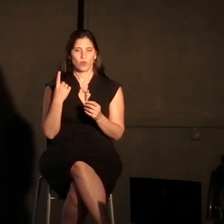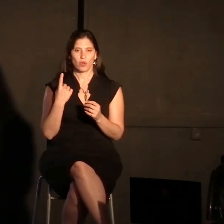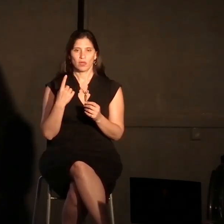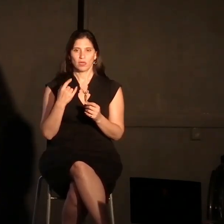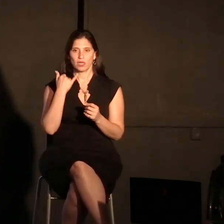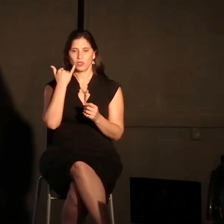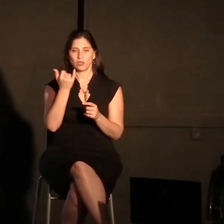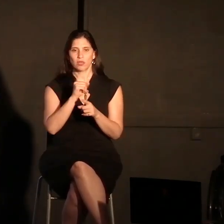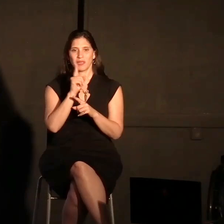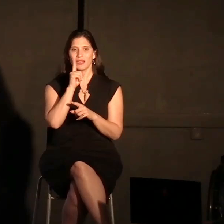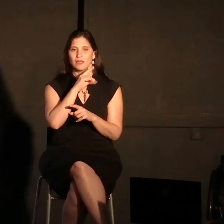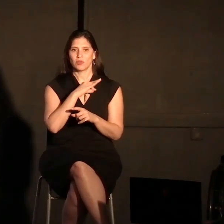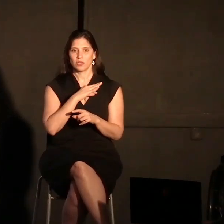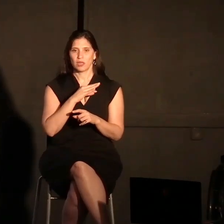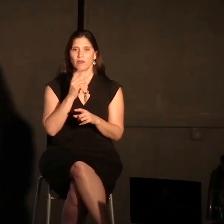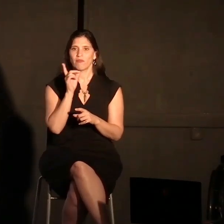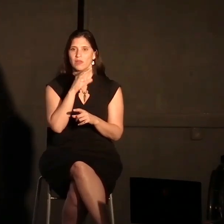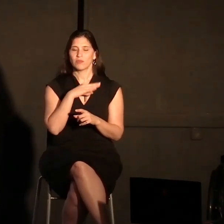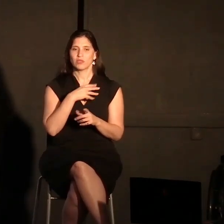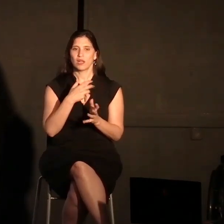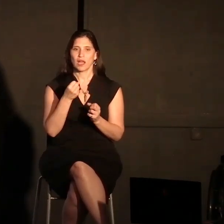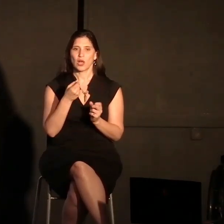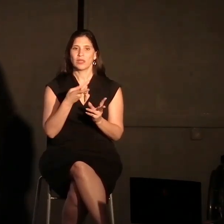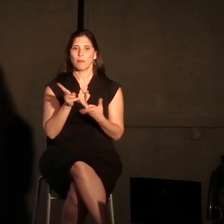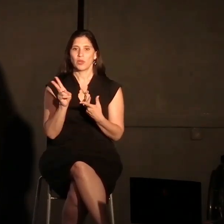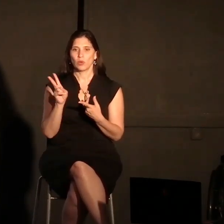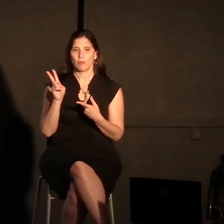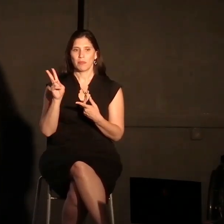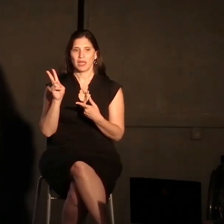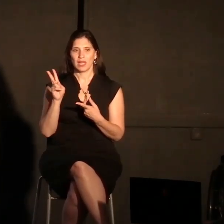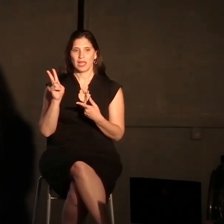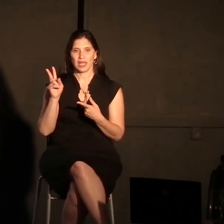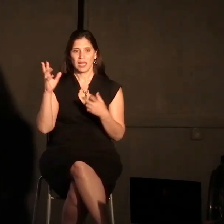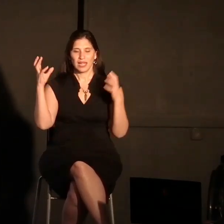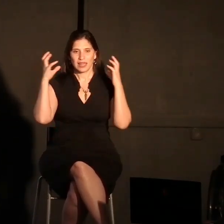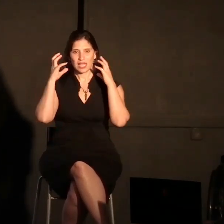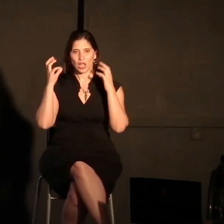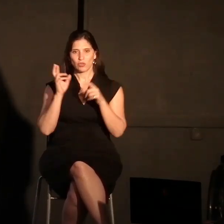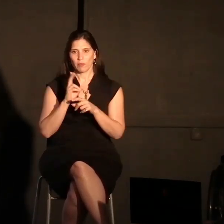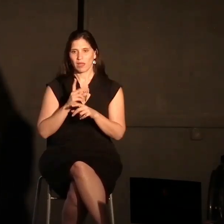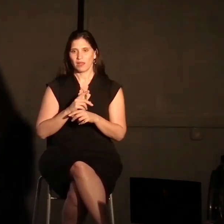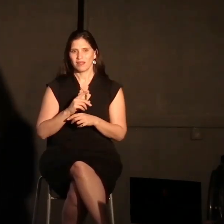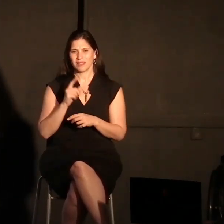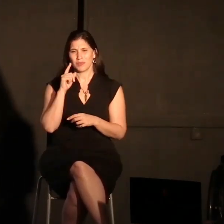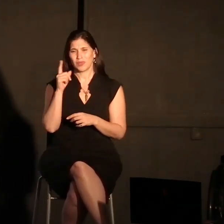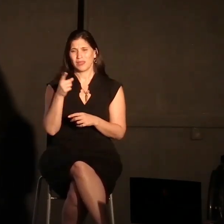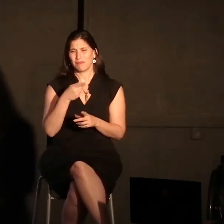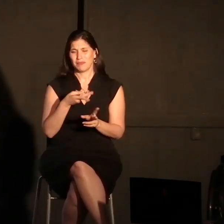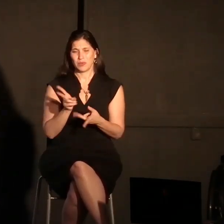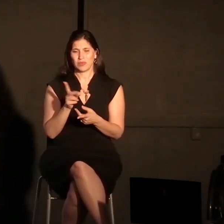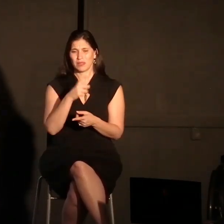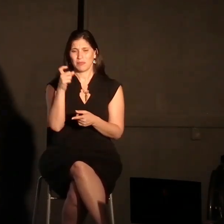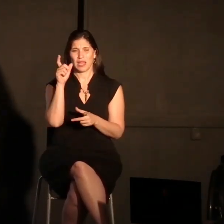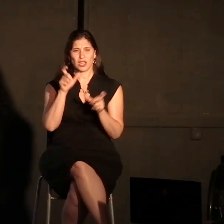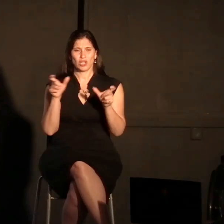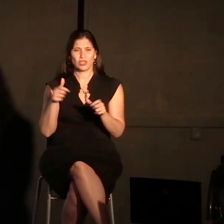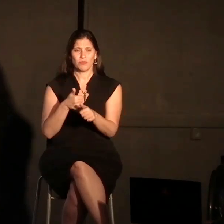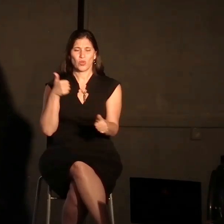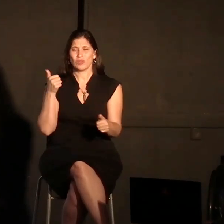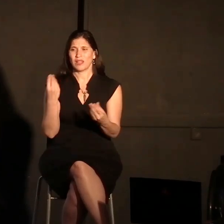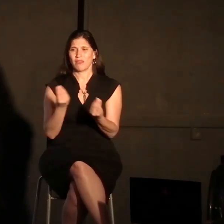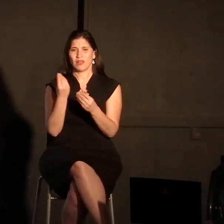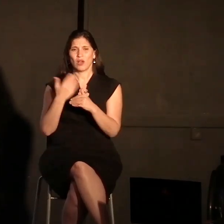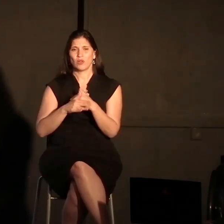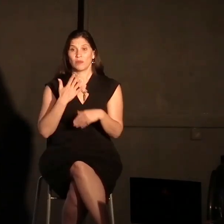התקשרתי מיד לאמא שלי ואמא שלי לקחה אותי למיון בתל השומר עכשיו אתם יודעים מה זה מיון 100 אנשים טור זה הדבר